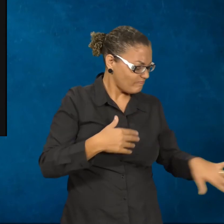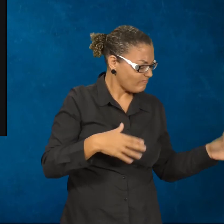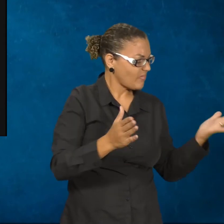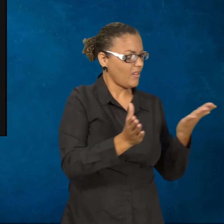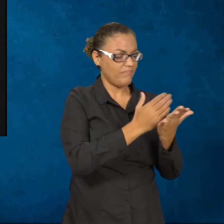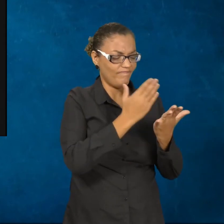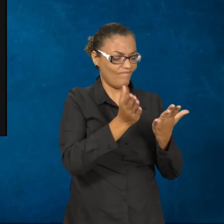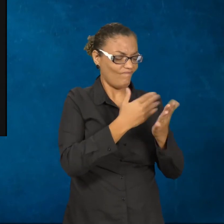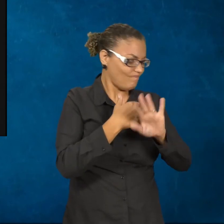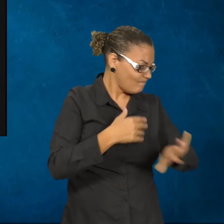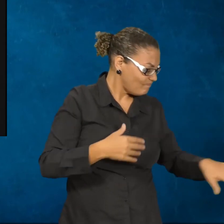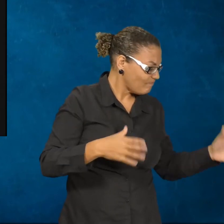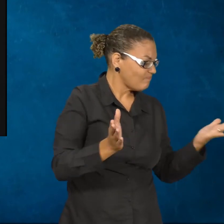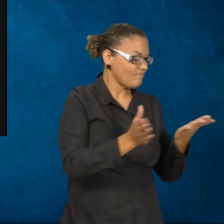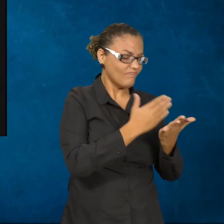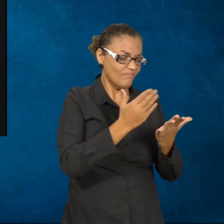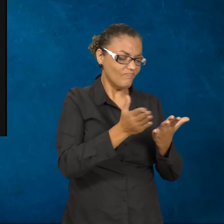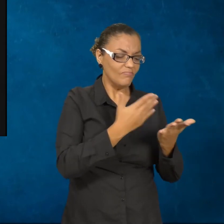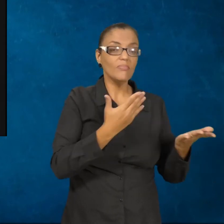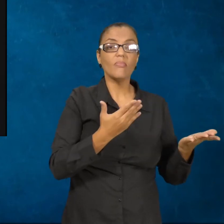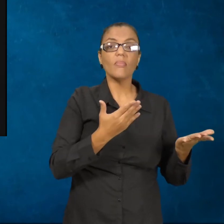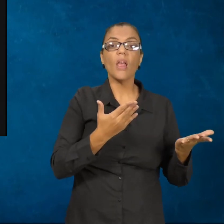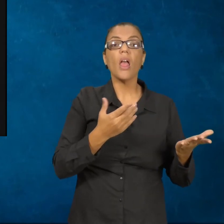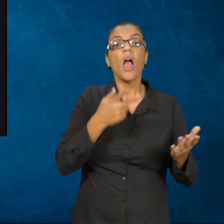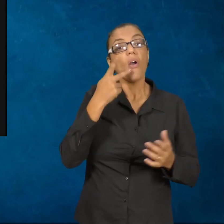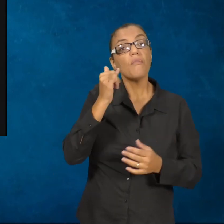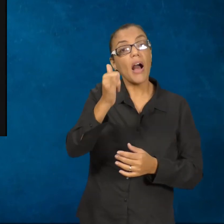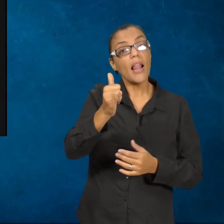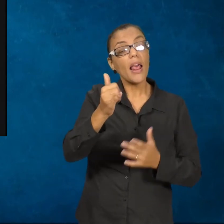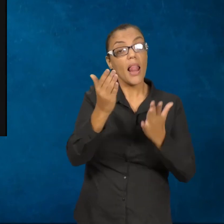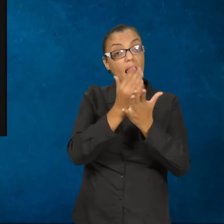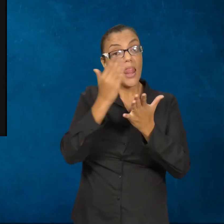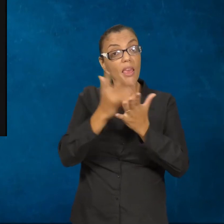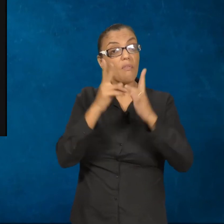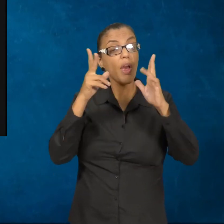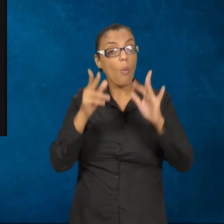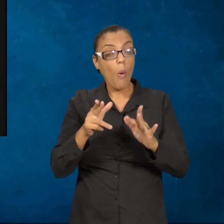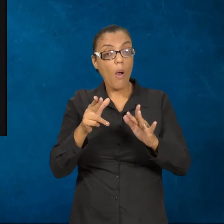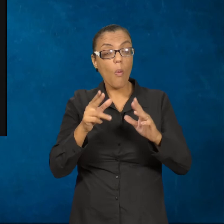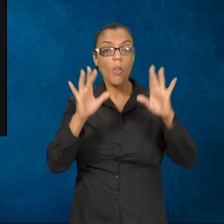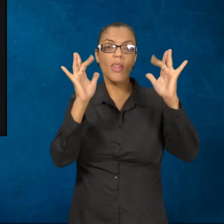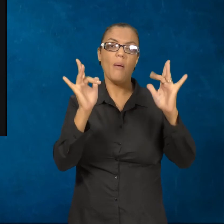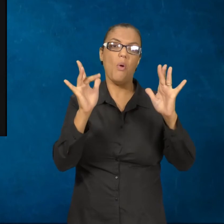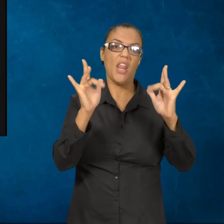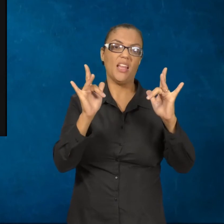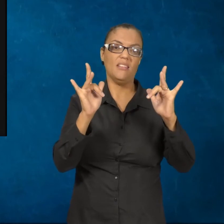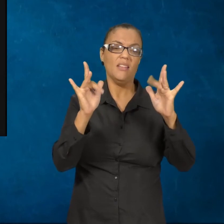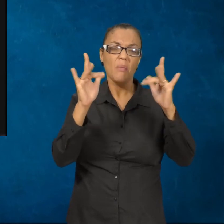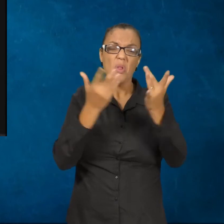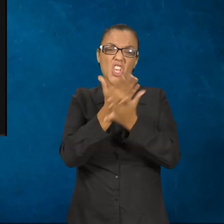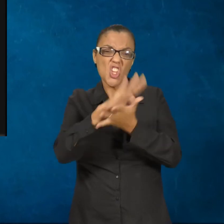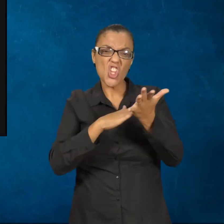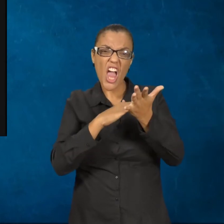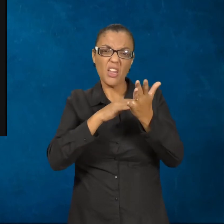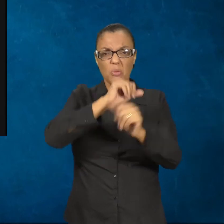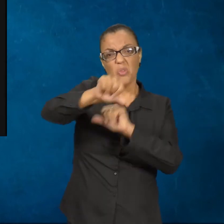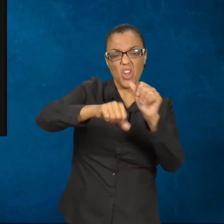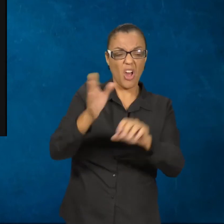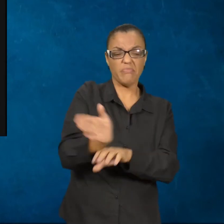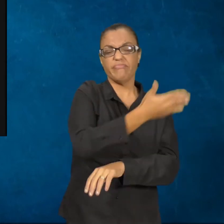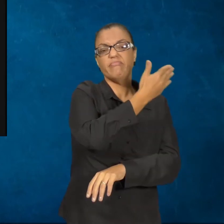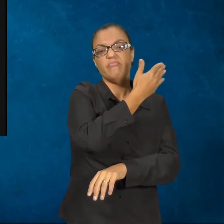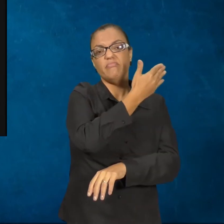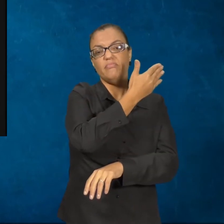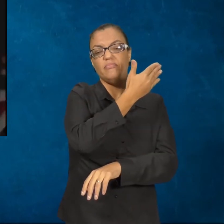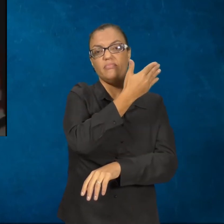teu. Eu falei, livro, filho, é que nem namorada. Tá chata? Troca. Tá chato? Troca. Vai trocando. Na 8ª tentativa,